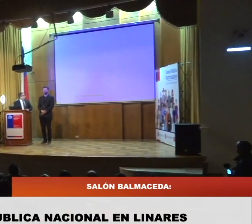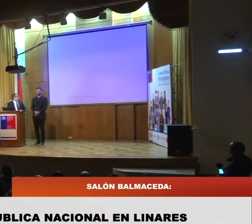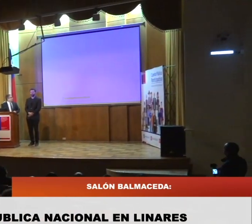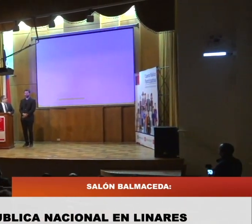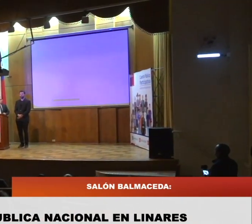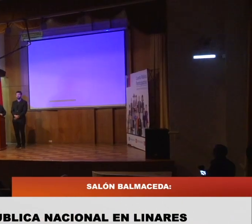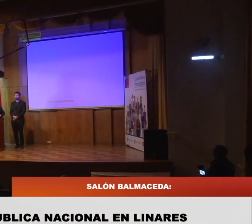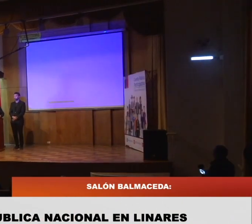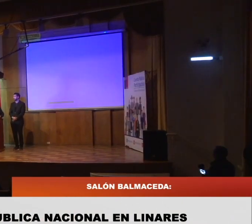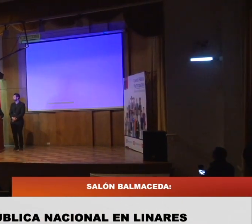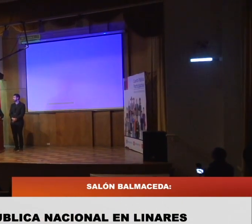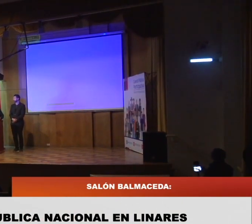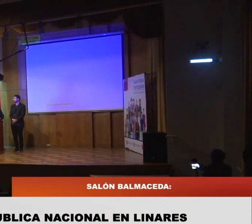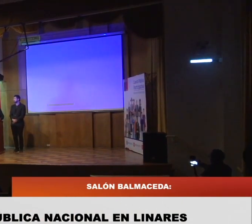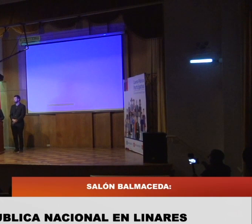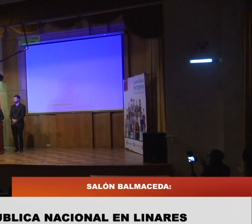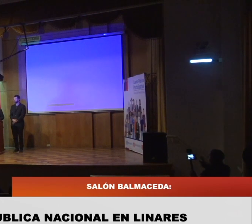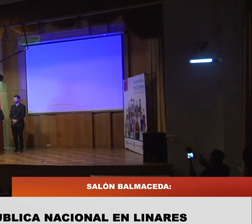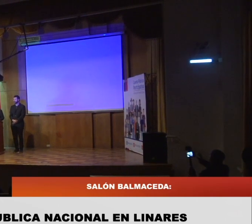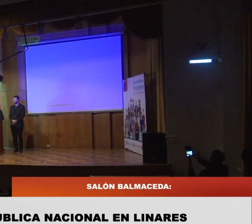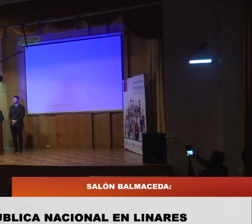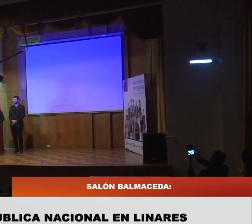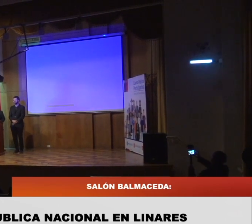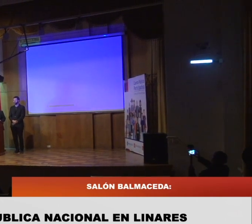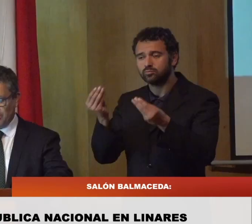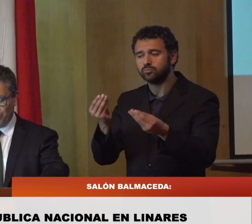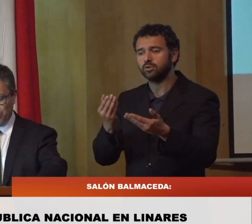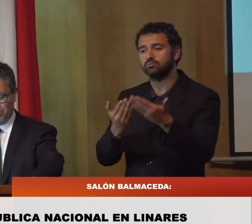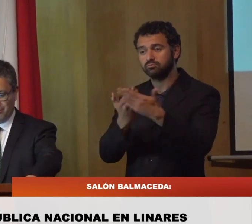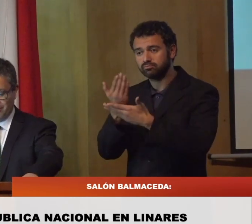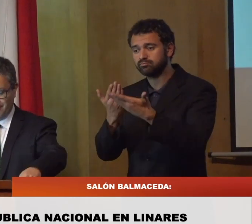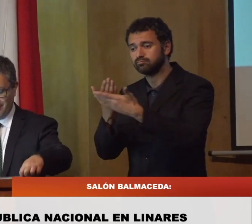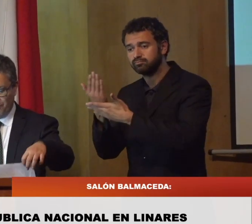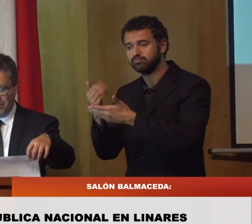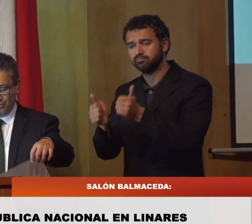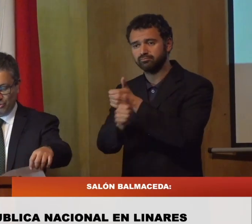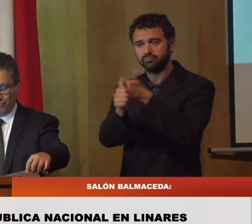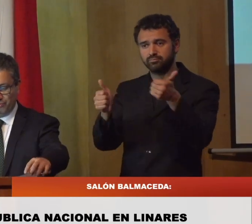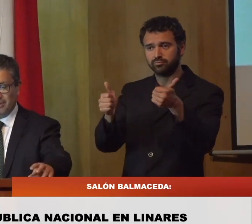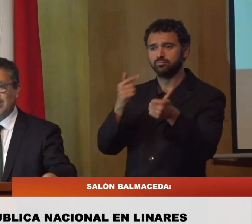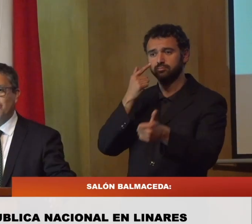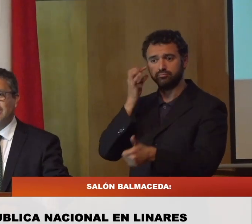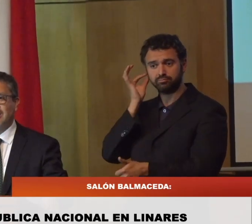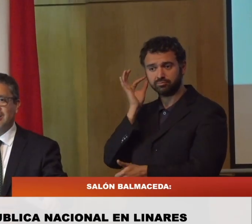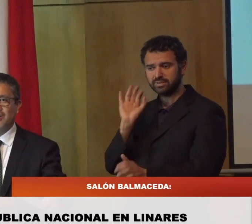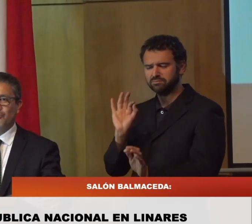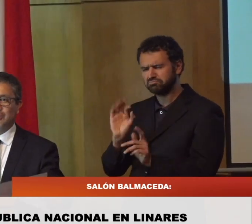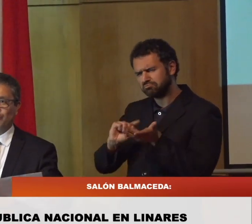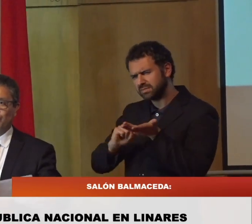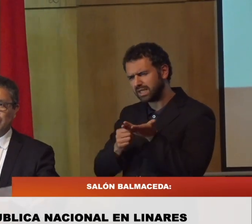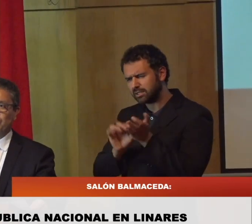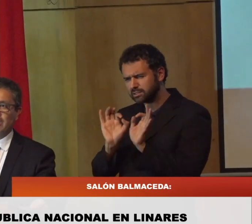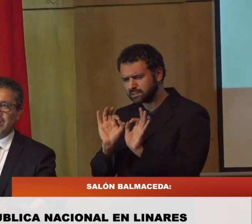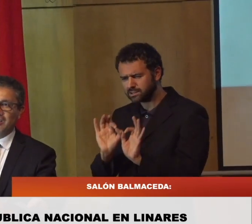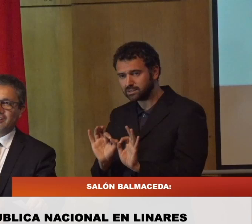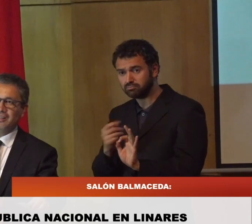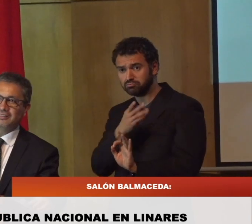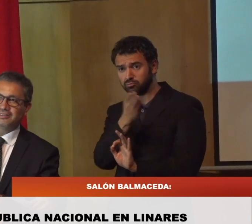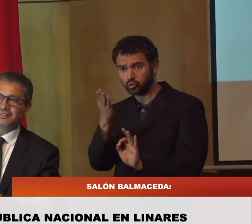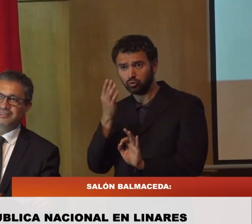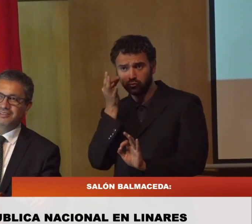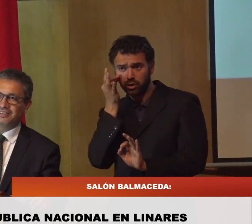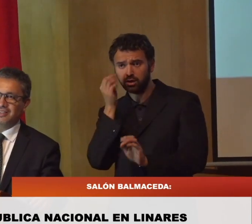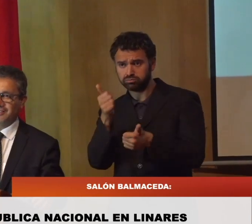Instituto de Previsión Social en la comuna de Linares, cuya actividad reunió a diferentes autoridades de gobierno en la región